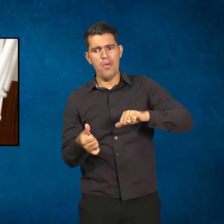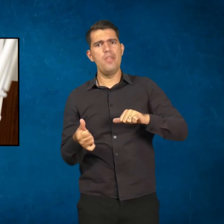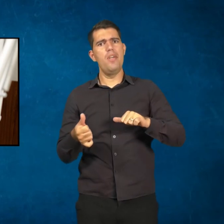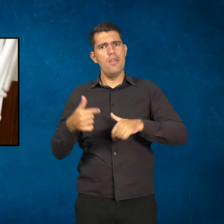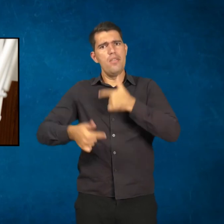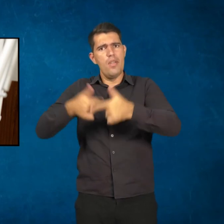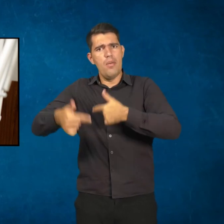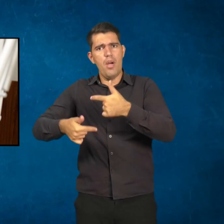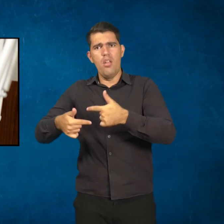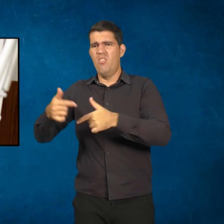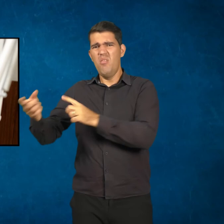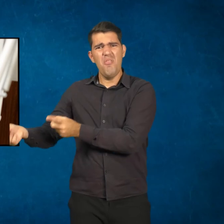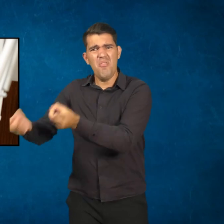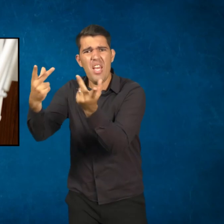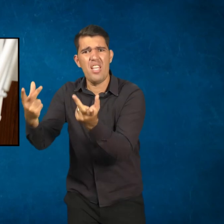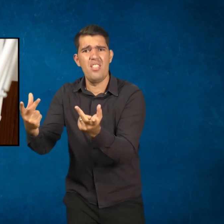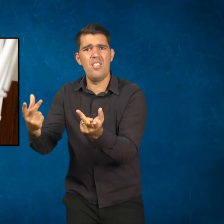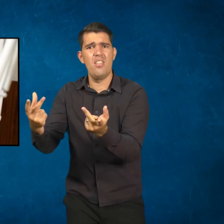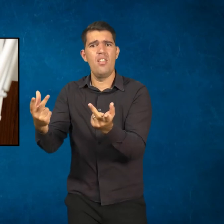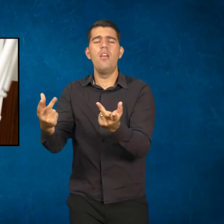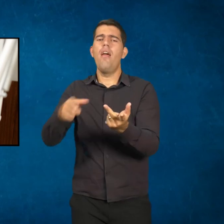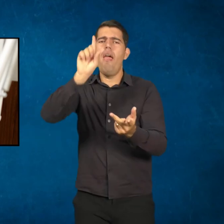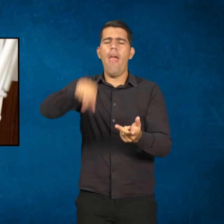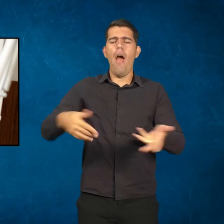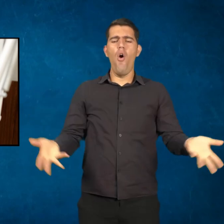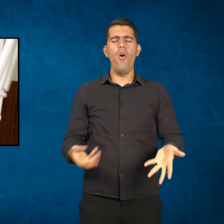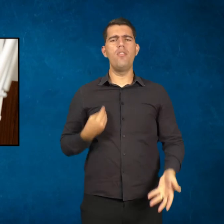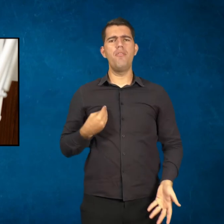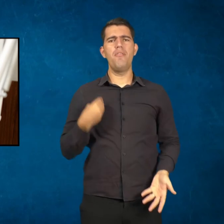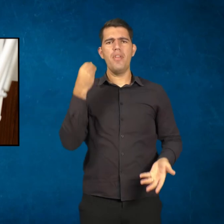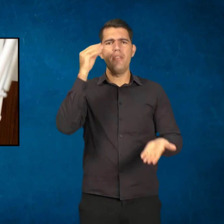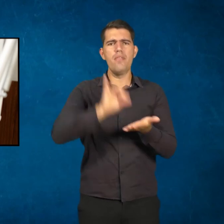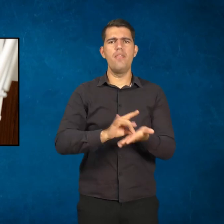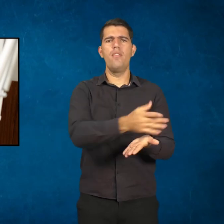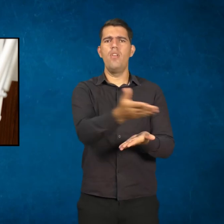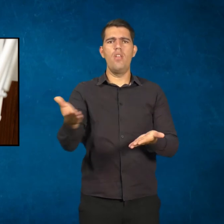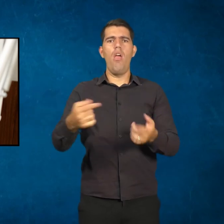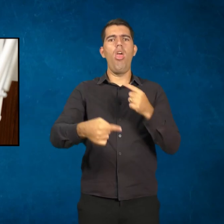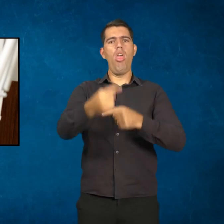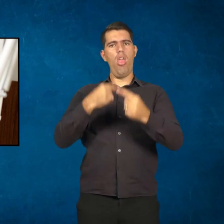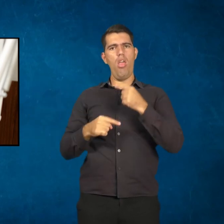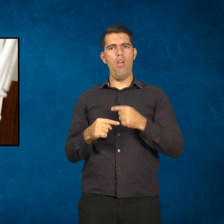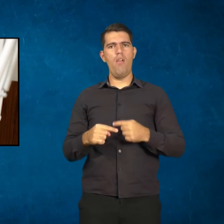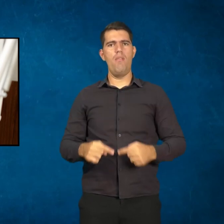serviço de excelência no mercadinho em trofa faltando 3 foi uma revolução